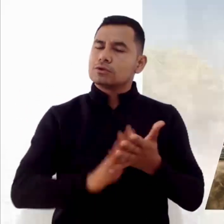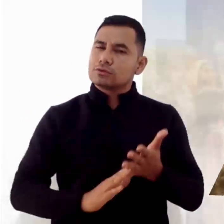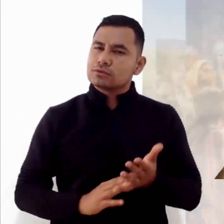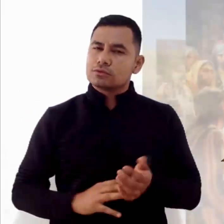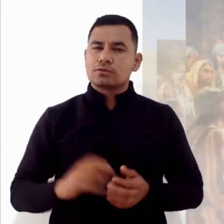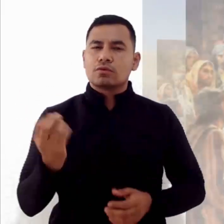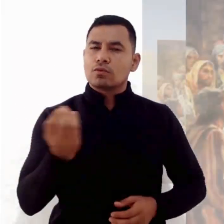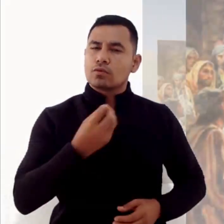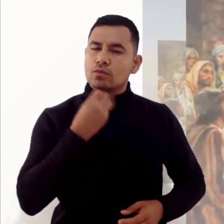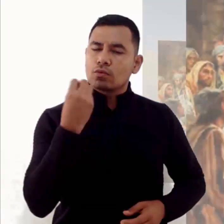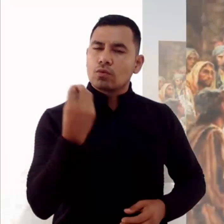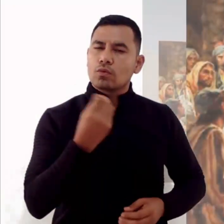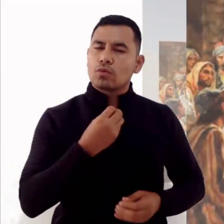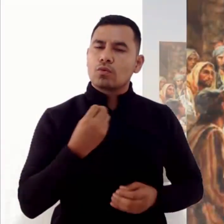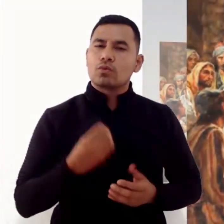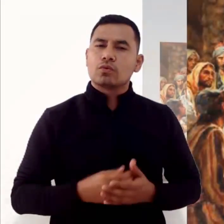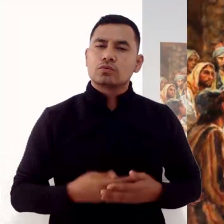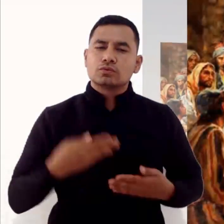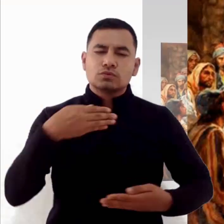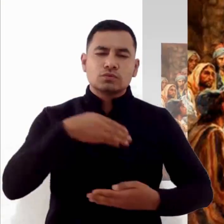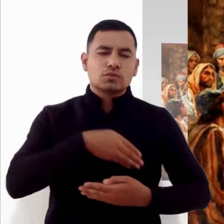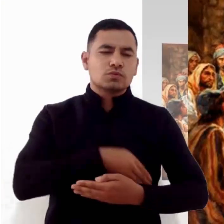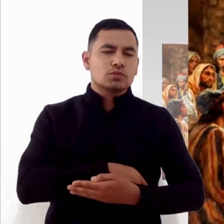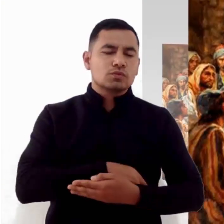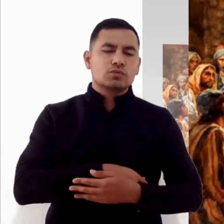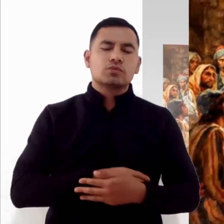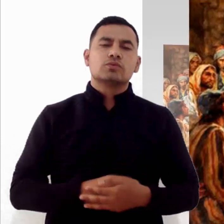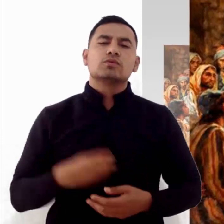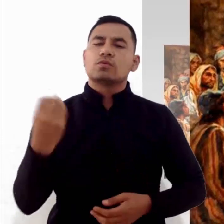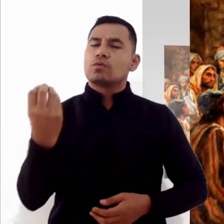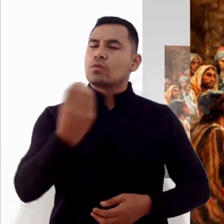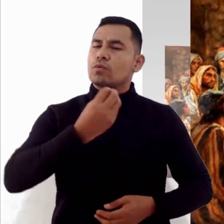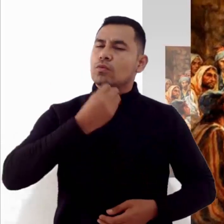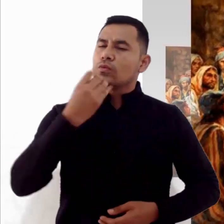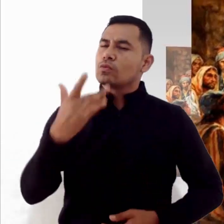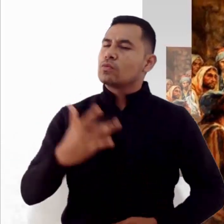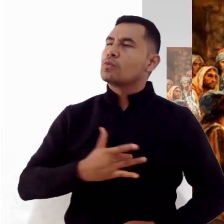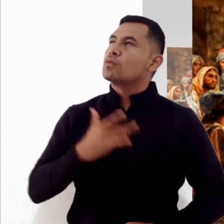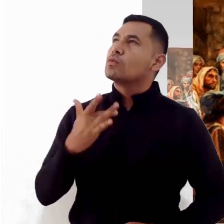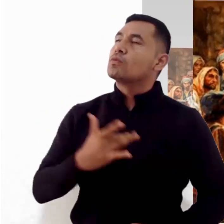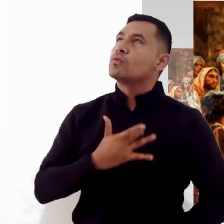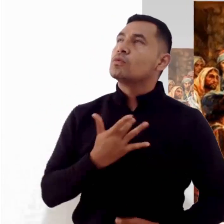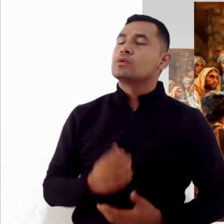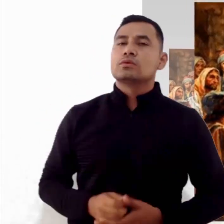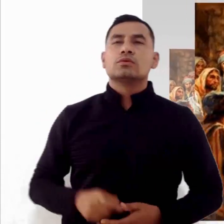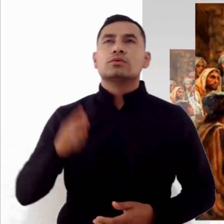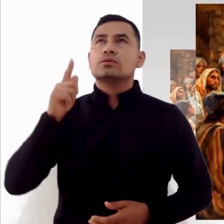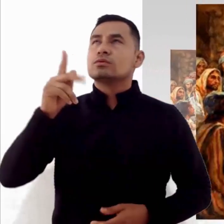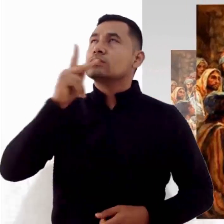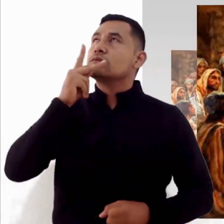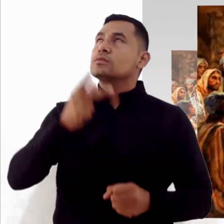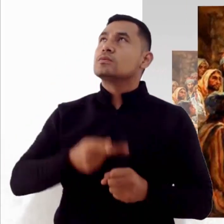orar, entra en tu cuarto, cierra la puerta y ora ante tu Padre, que está allí en lo